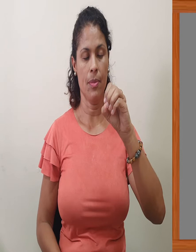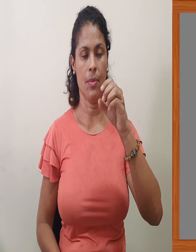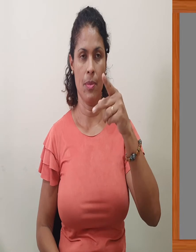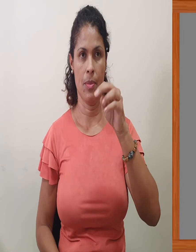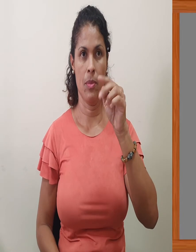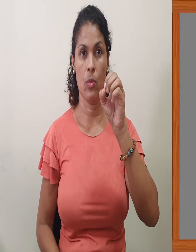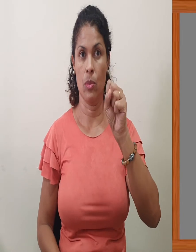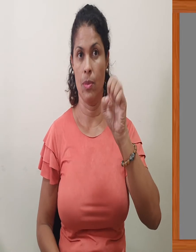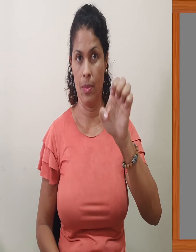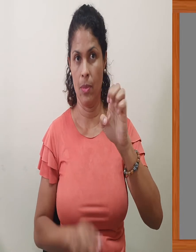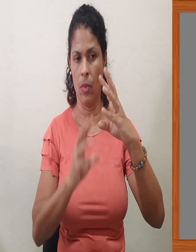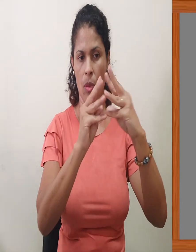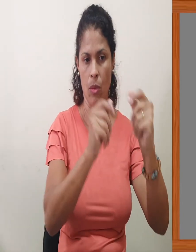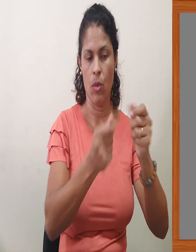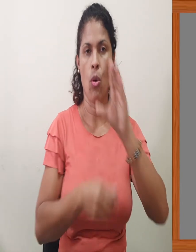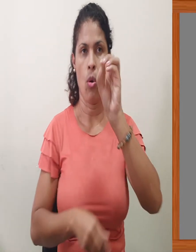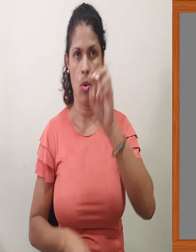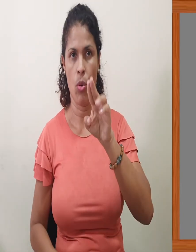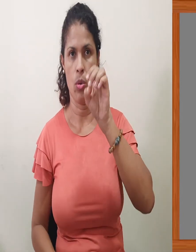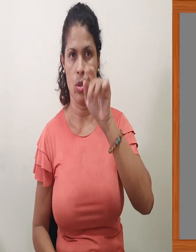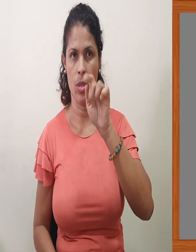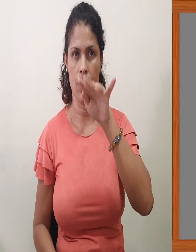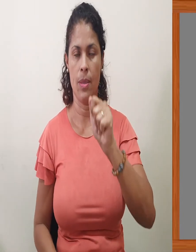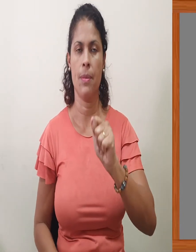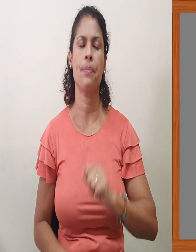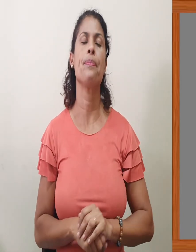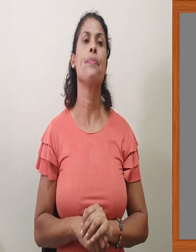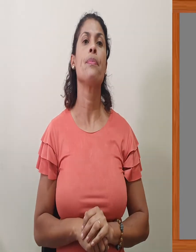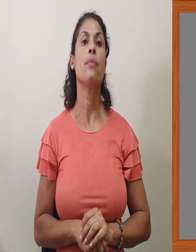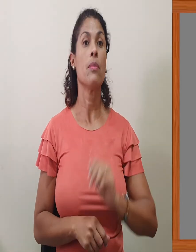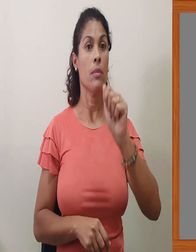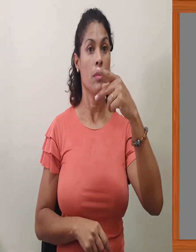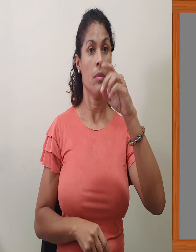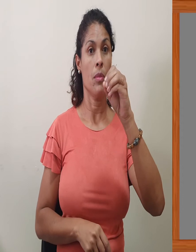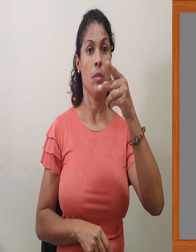gene, revertendo quadros de câncer de mama.